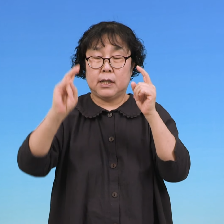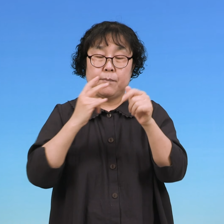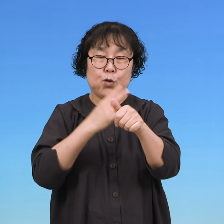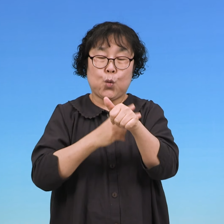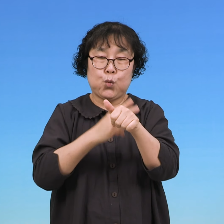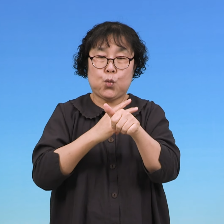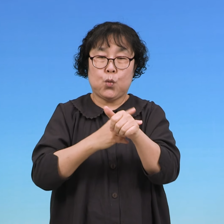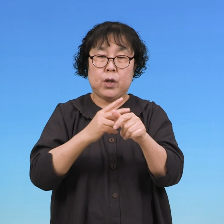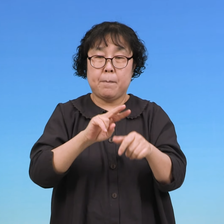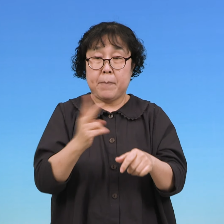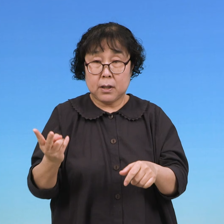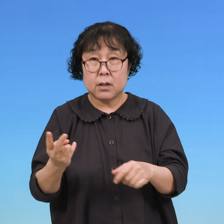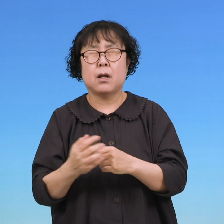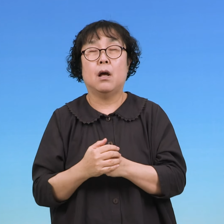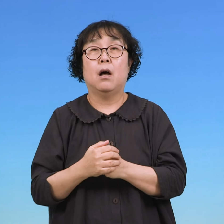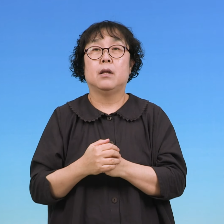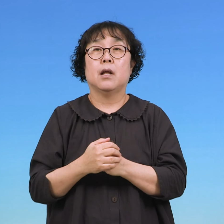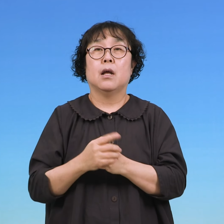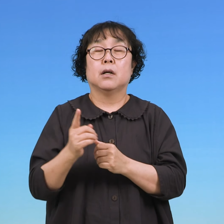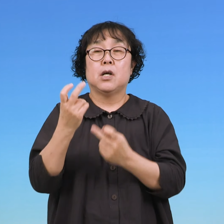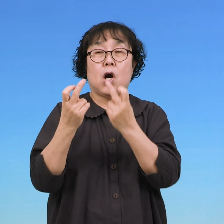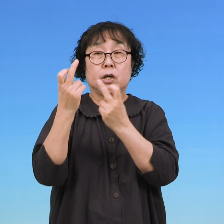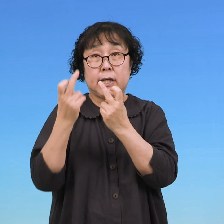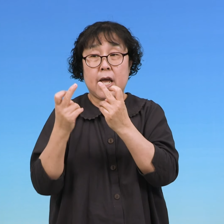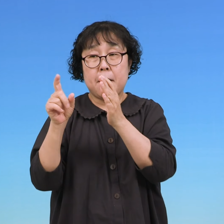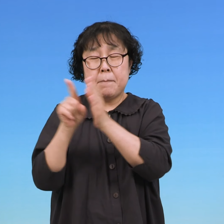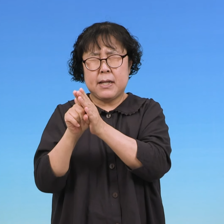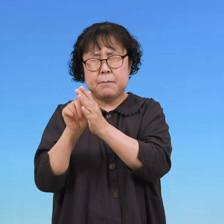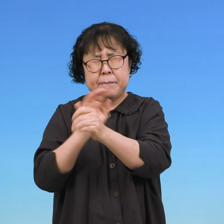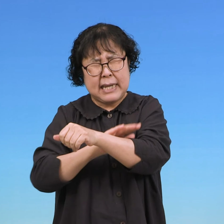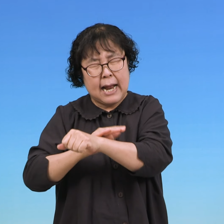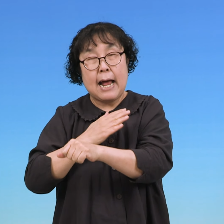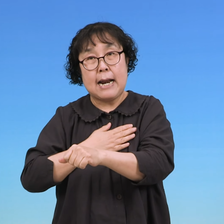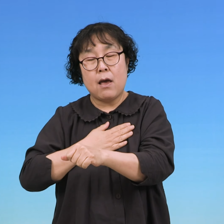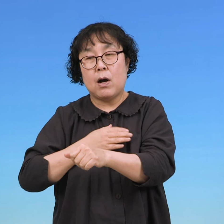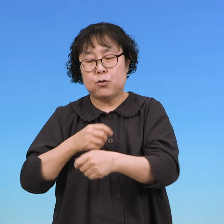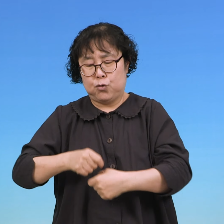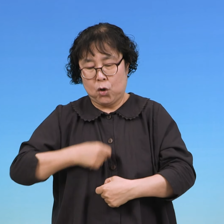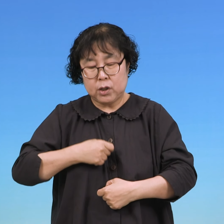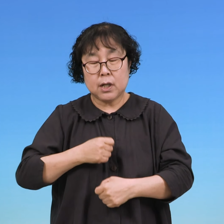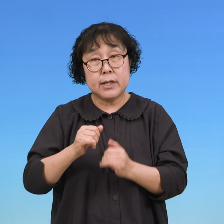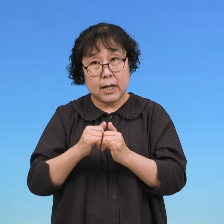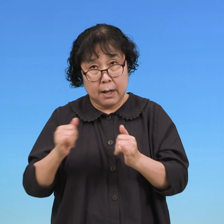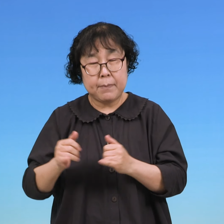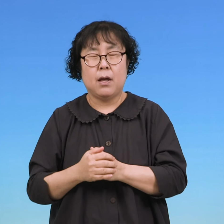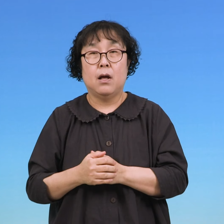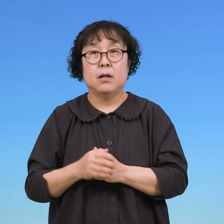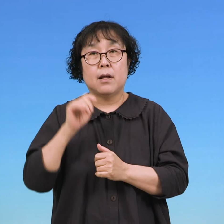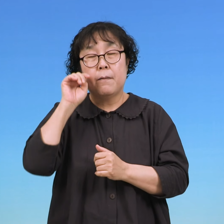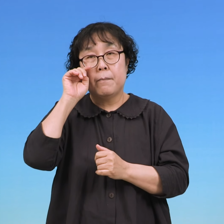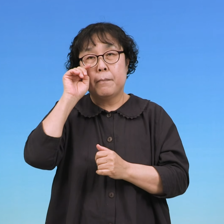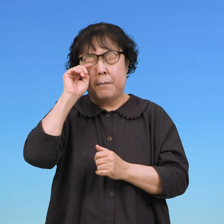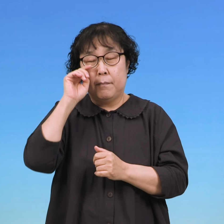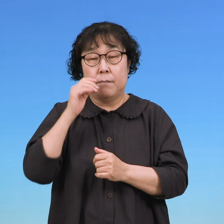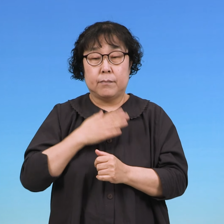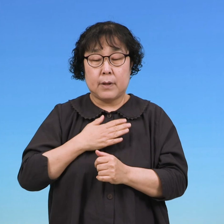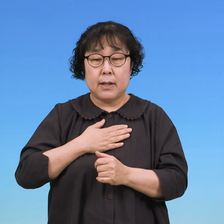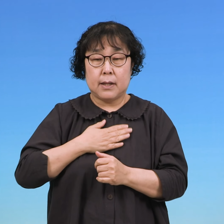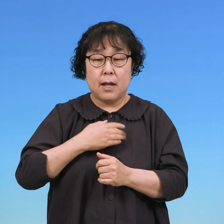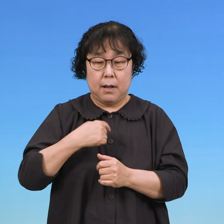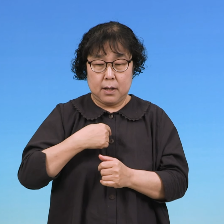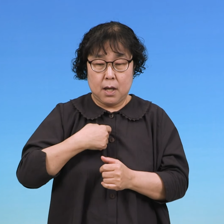됐는데 이건 너무 기쁜 일 아닙니까? 제가 그 형제의 믿음을 알아요. 정직한 분이에요. 근데 이분이 이제